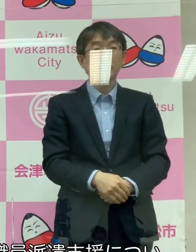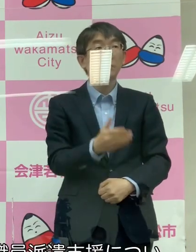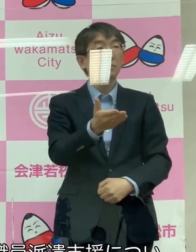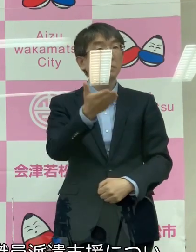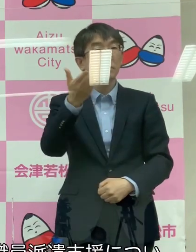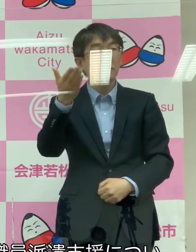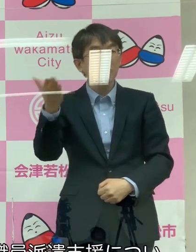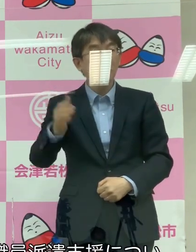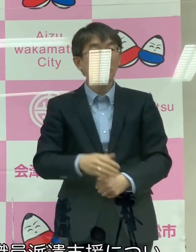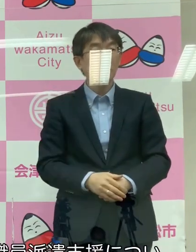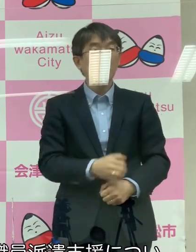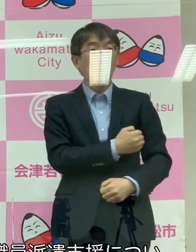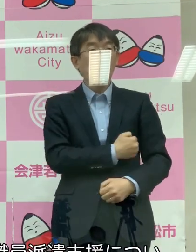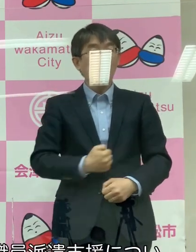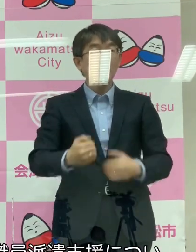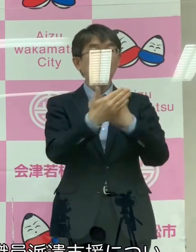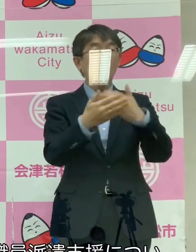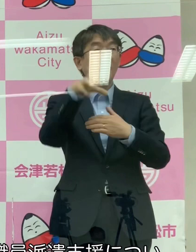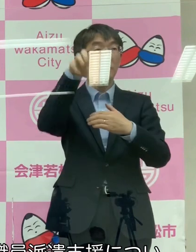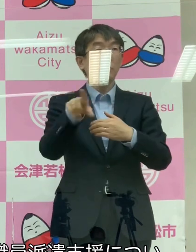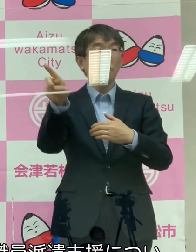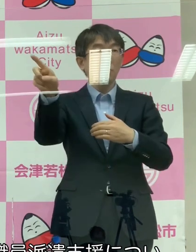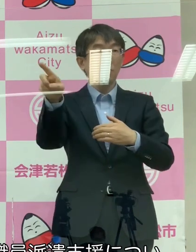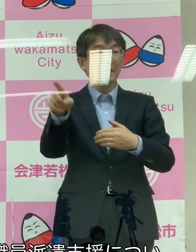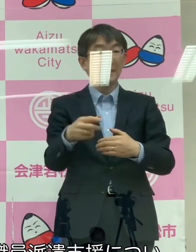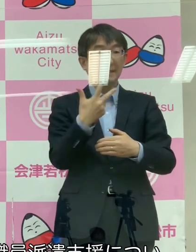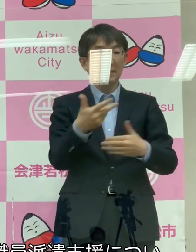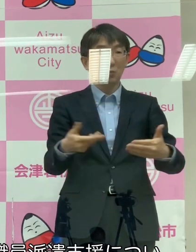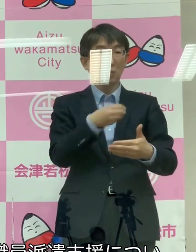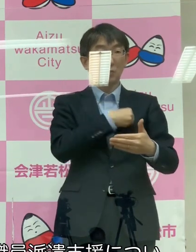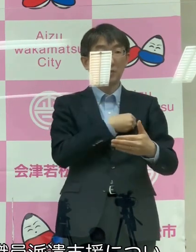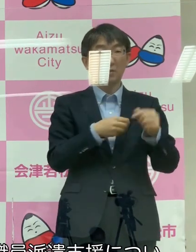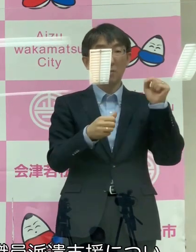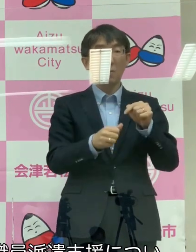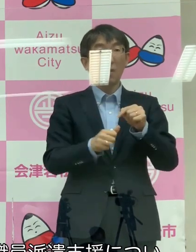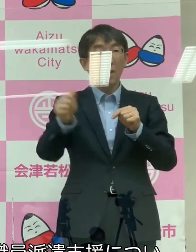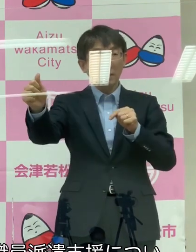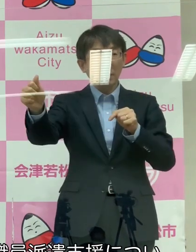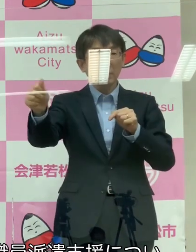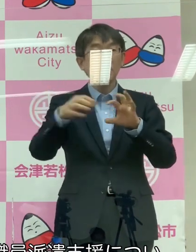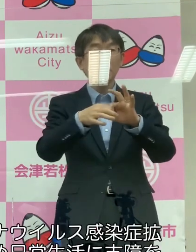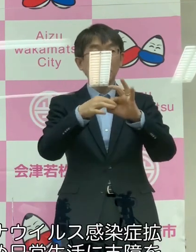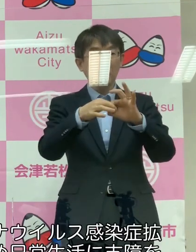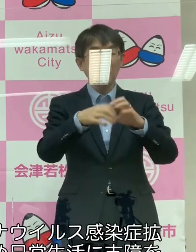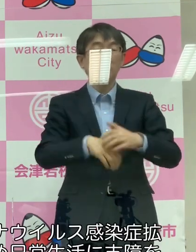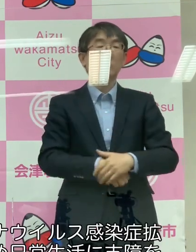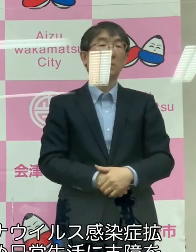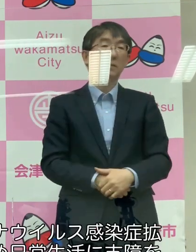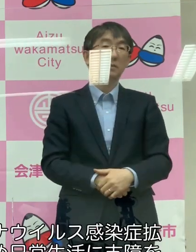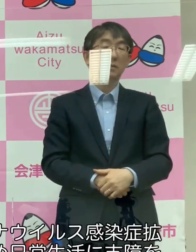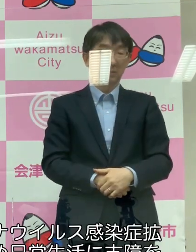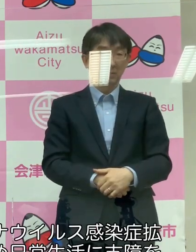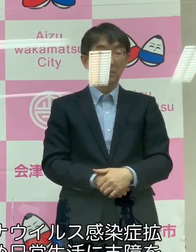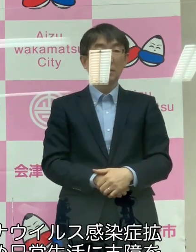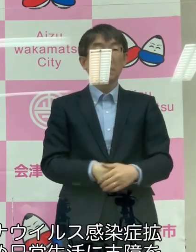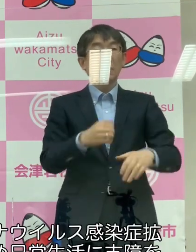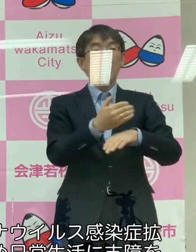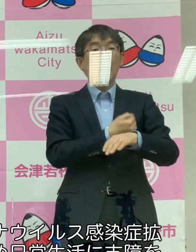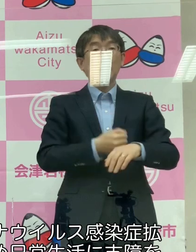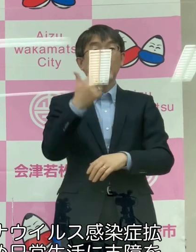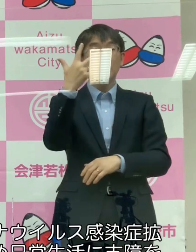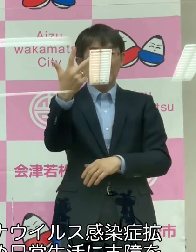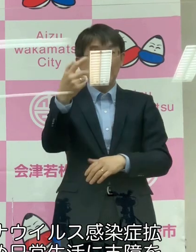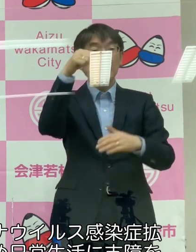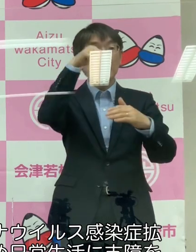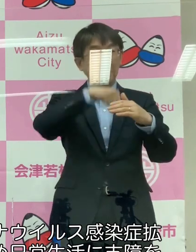次に、会津保健所への市職員派遣支援についてご報告をいたします。本市において新型